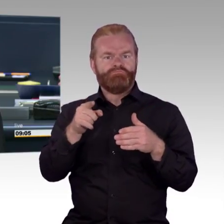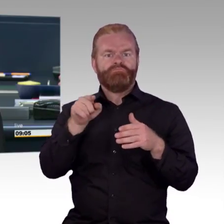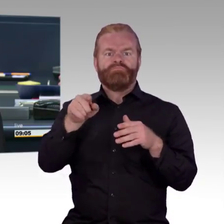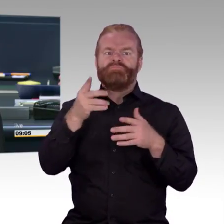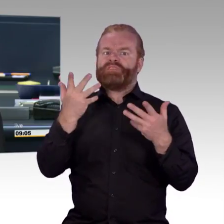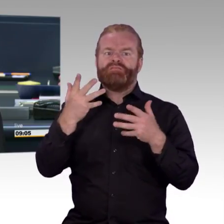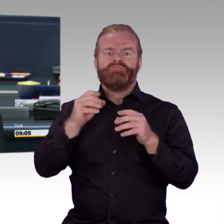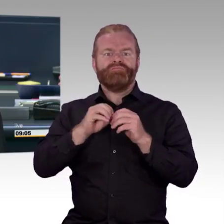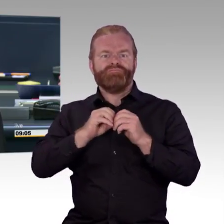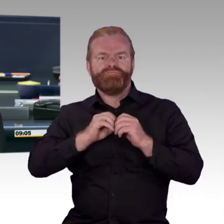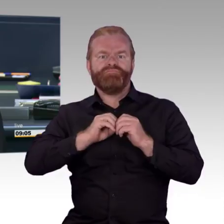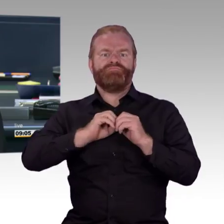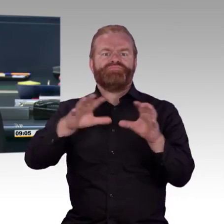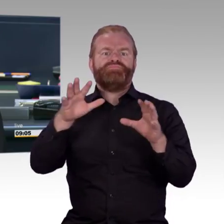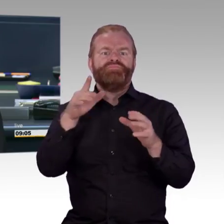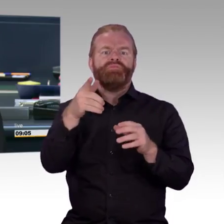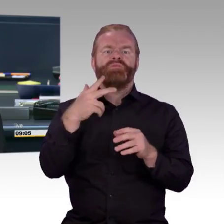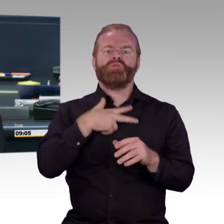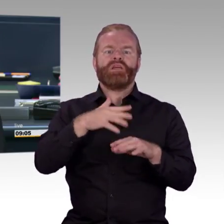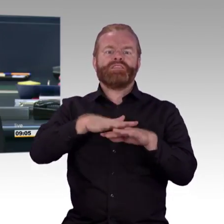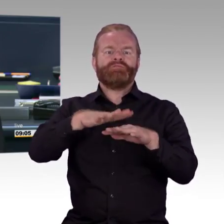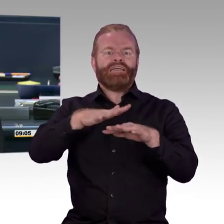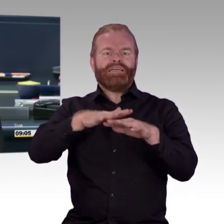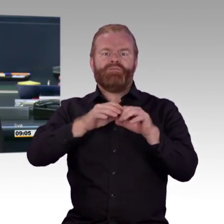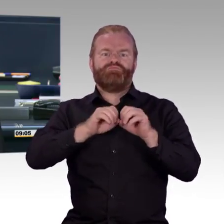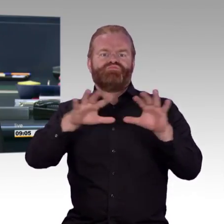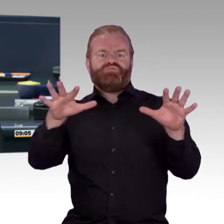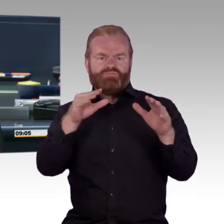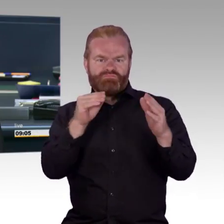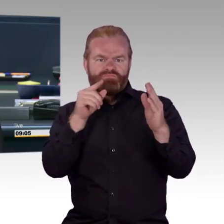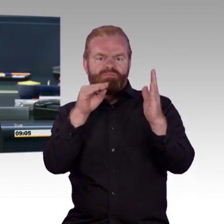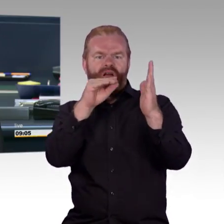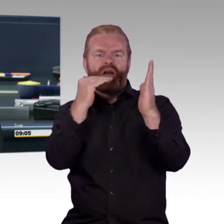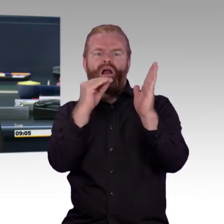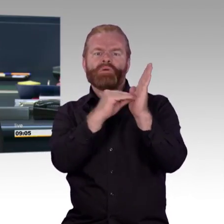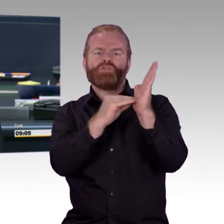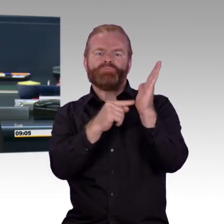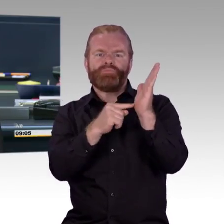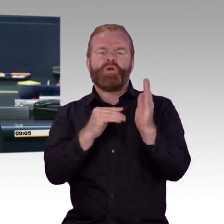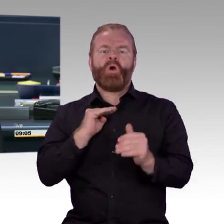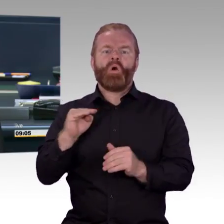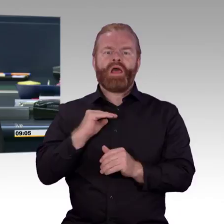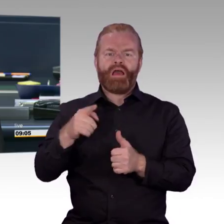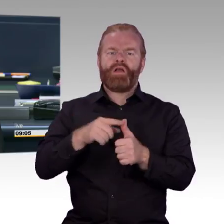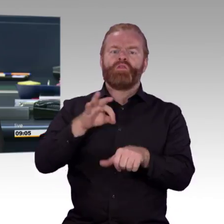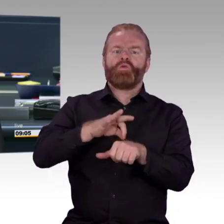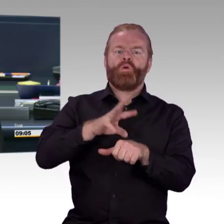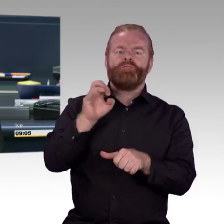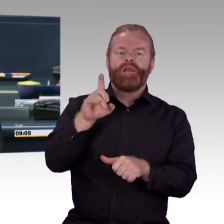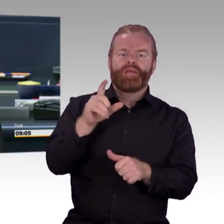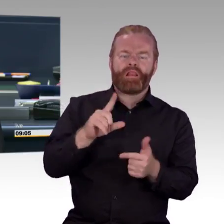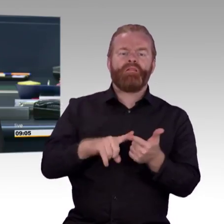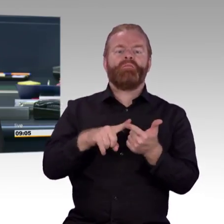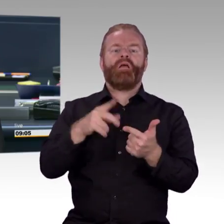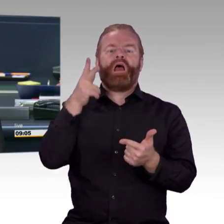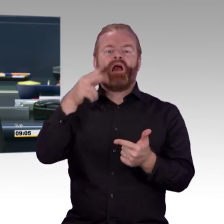Vorgangs veröffentlicht und mit folgenden Worten kommentiert, ich zitiere, Ansehen und Teilen, entlarvende Reaktionen seitens